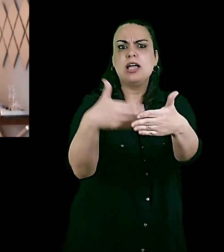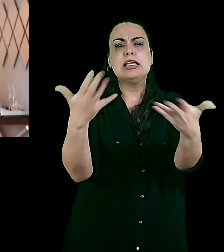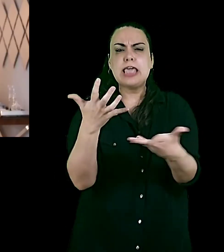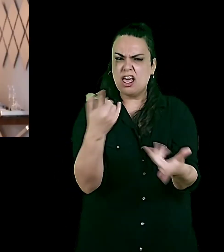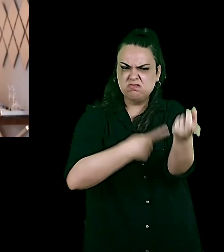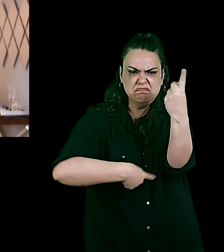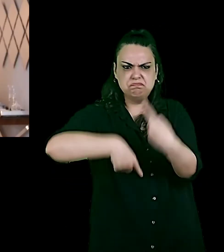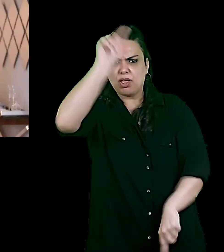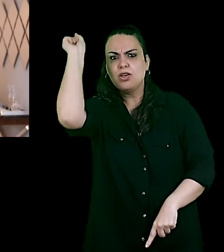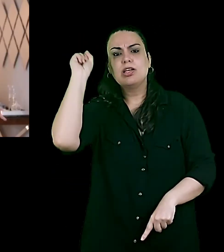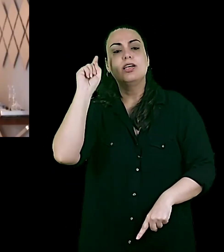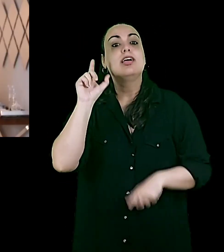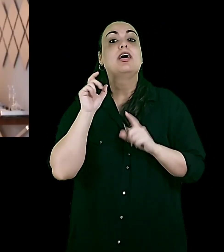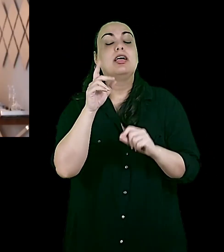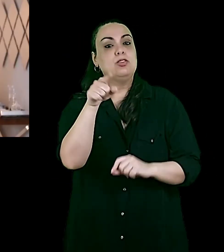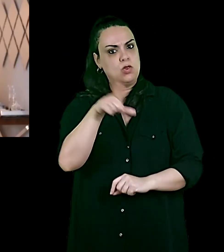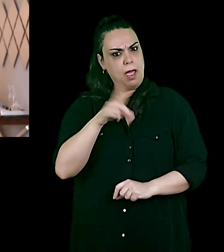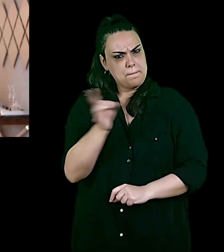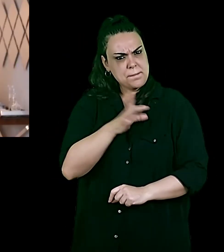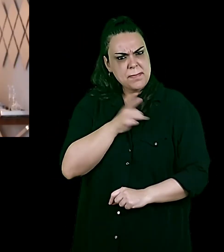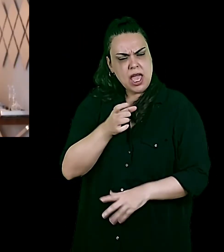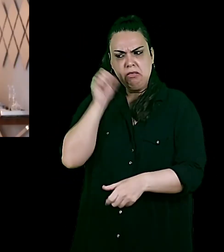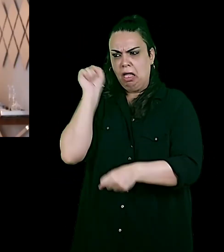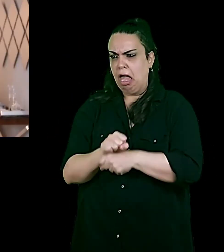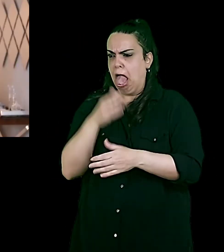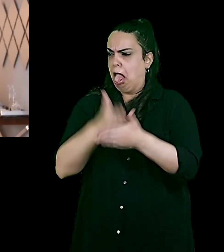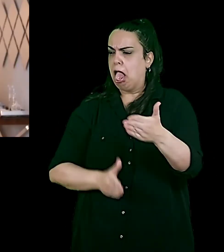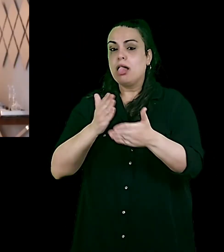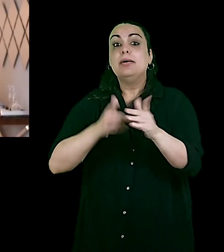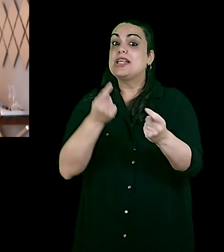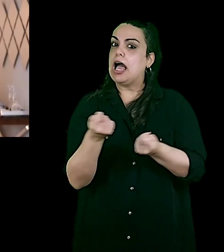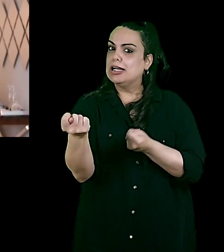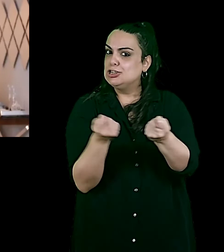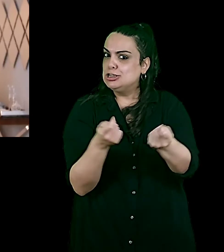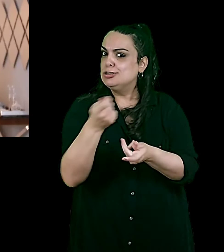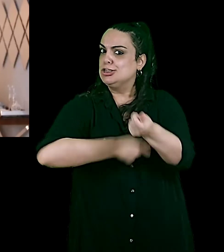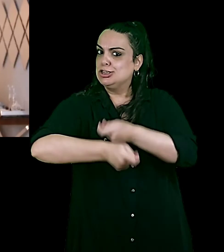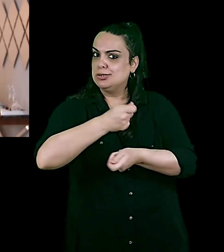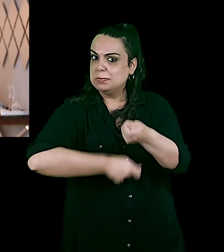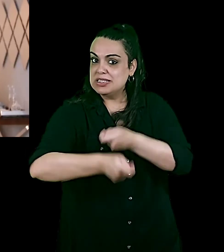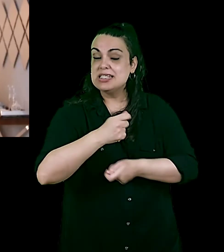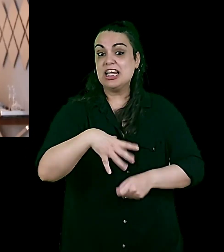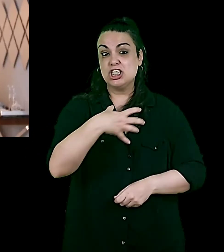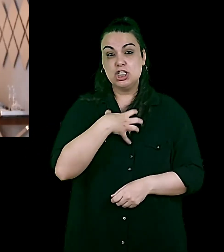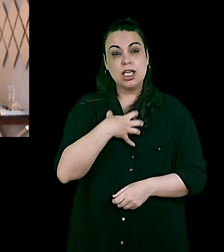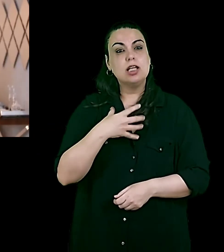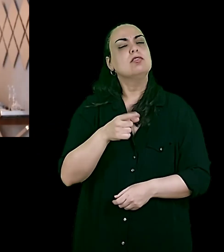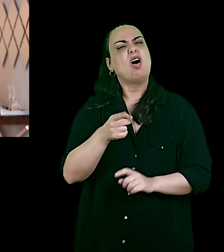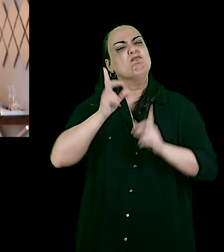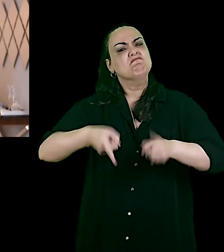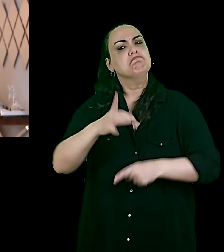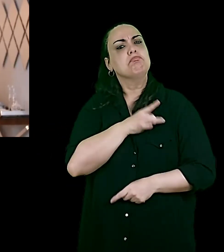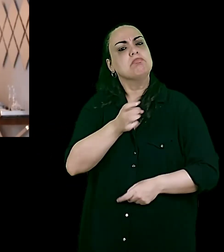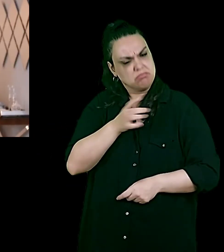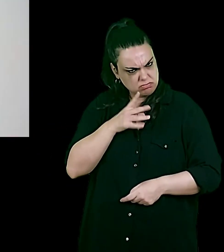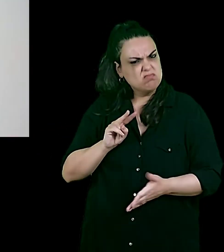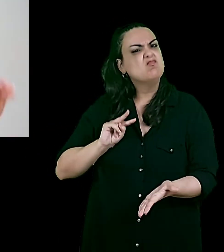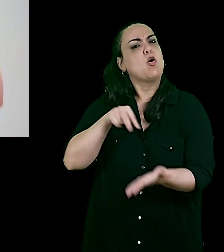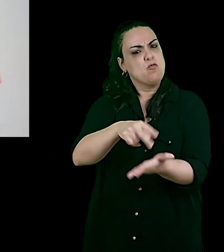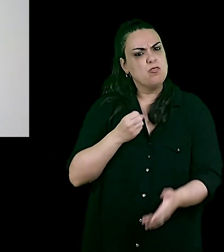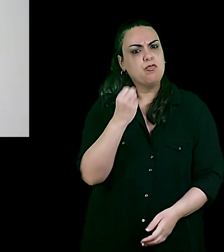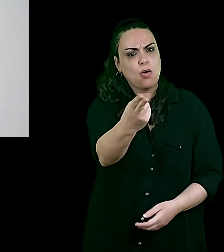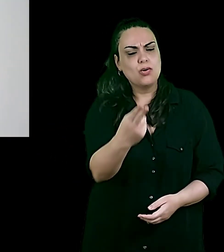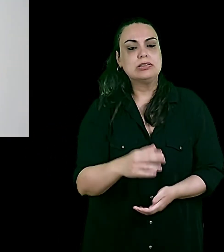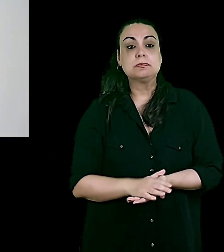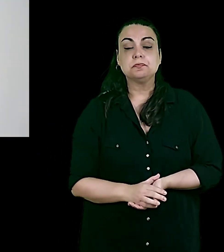passo, esse medo que paralisa? Então você precisa administrar ele dessa forma. Como? Indo com medo mesmo. Camila,